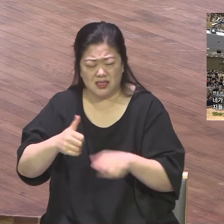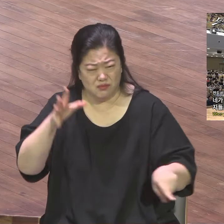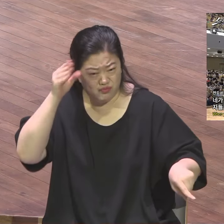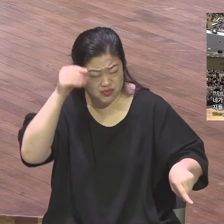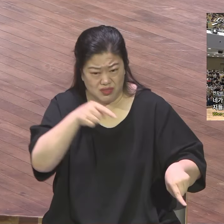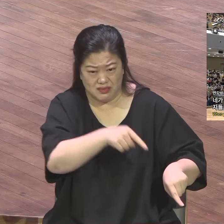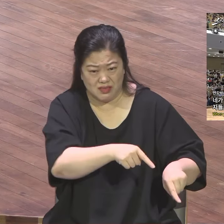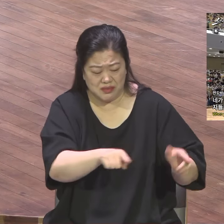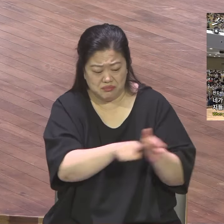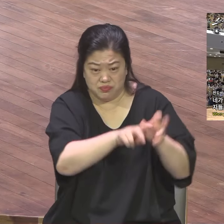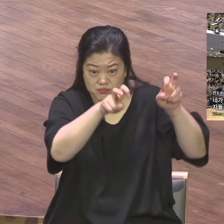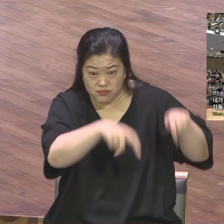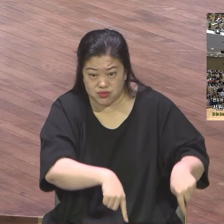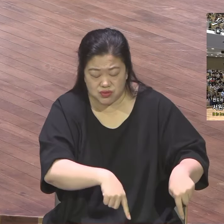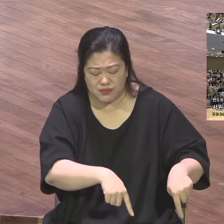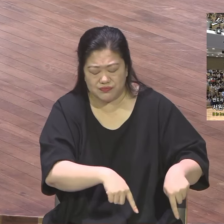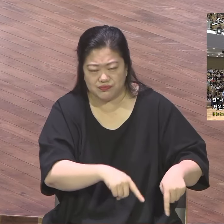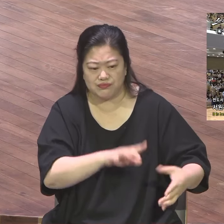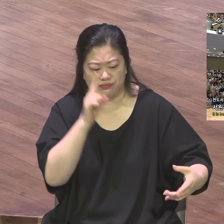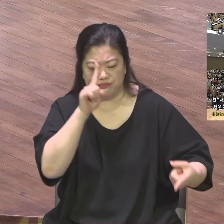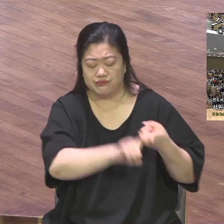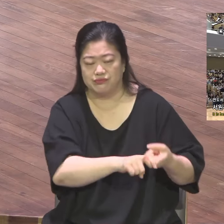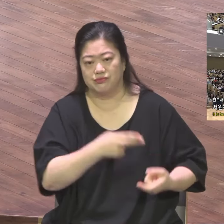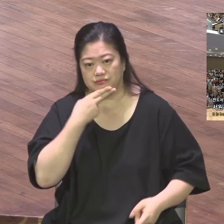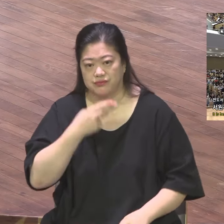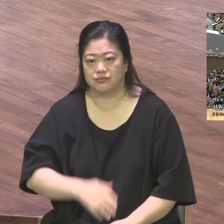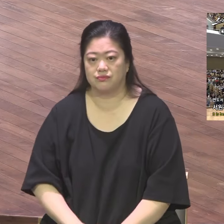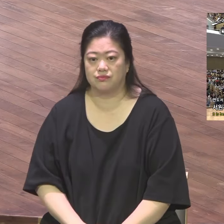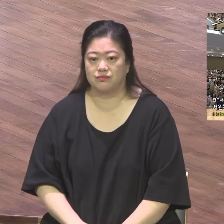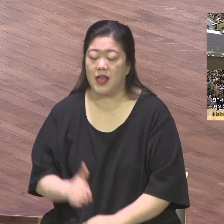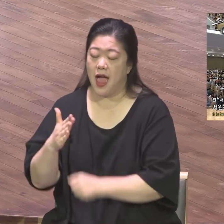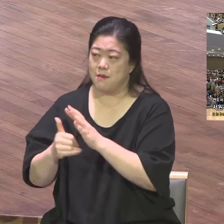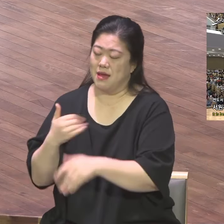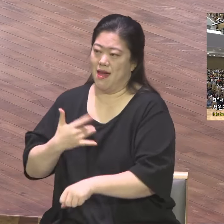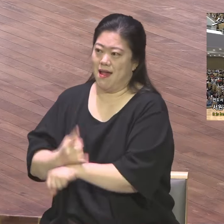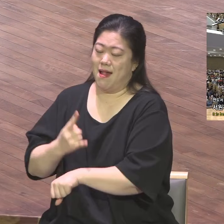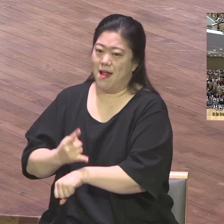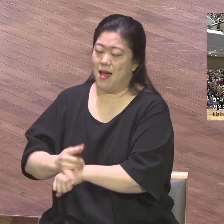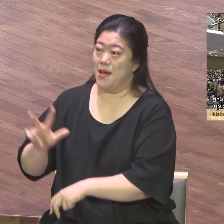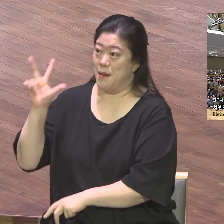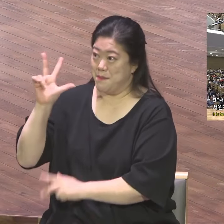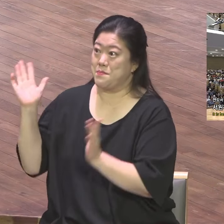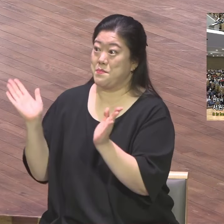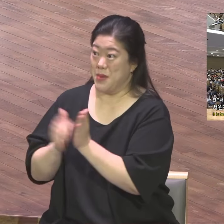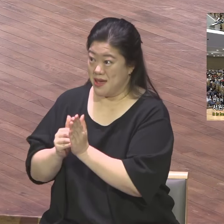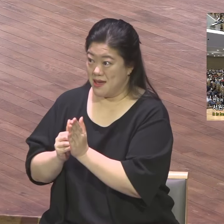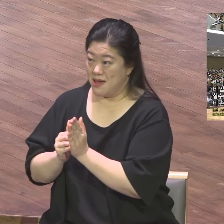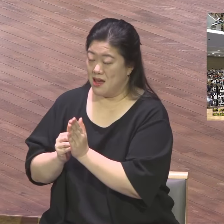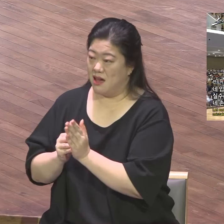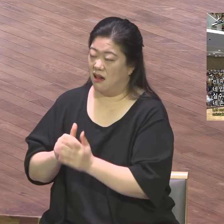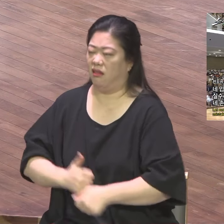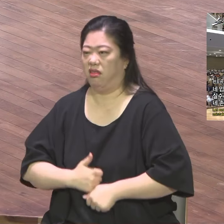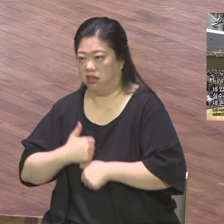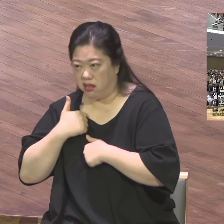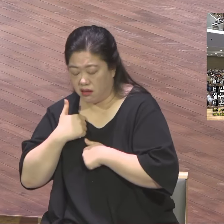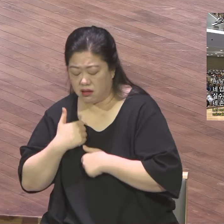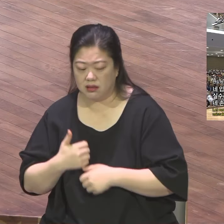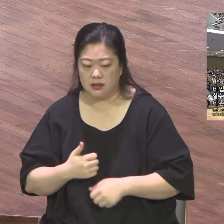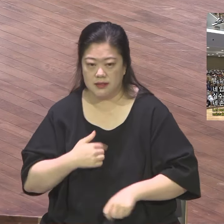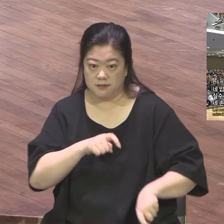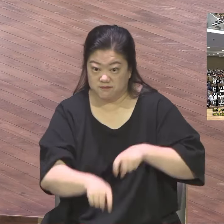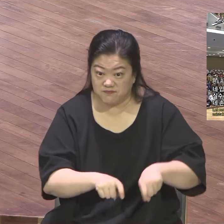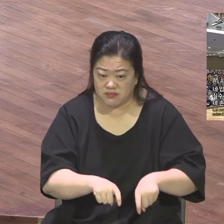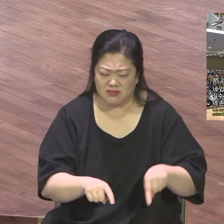아니하시나니 서원한 것을 갚으라. 서원하고 갚지 아니하는 것보다 서원하지 아니하는 것이 더 나으니